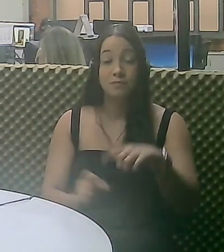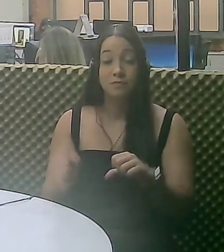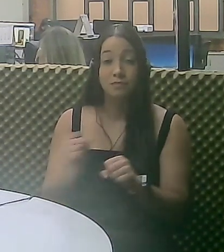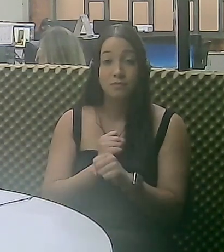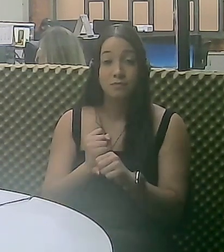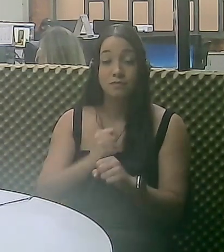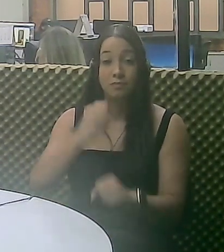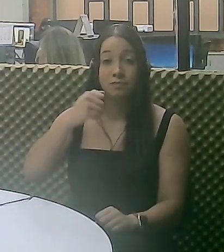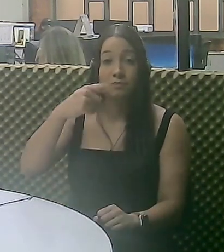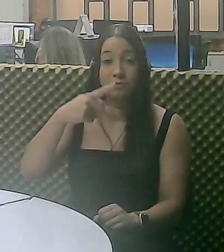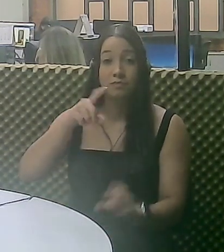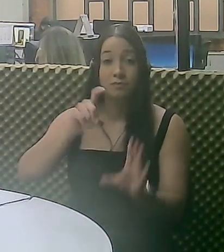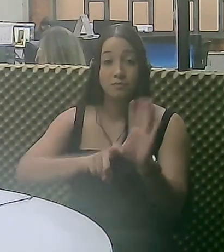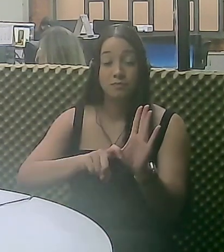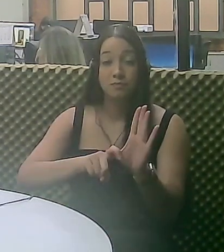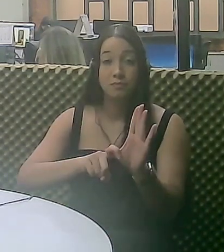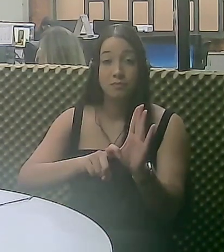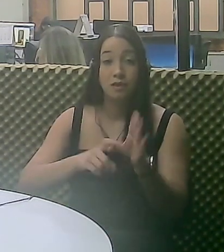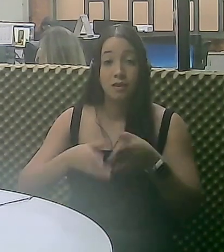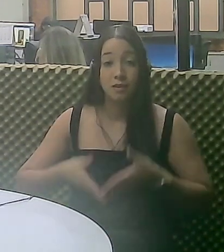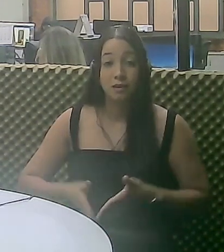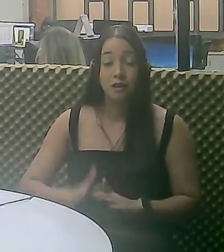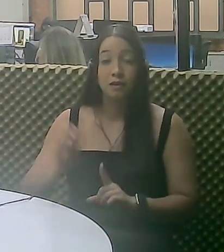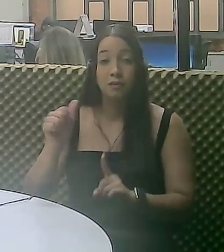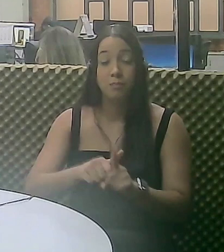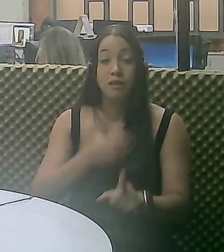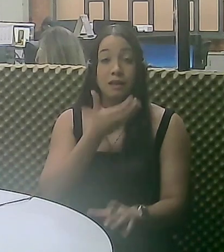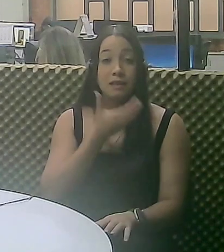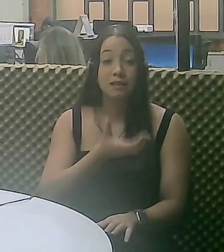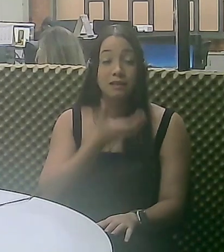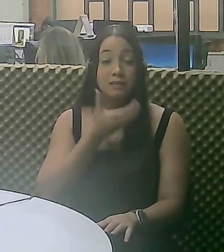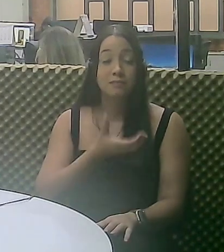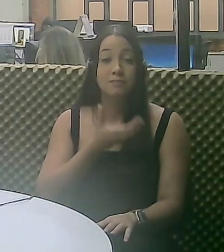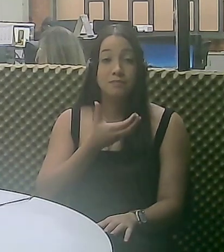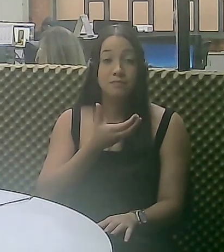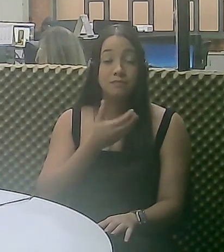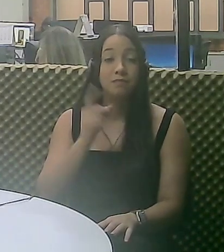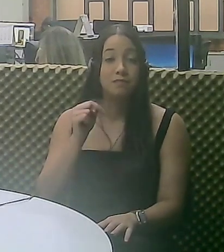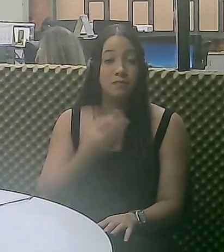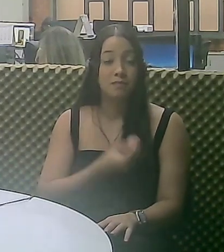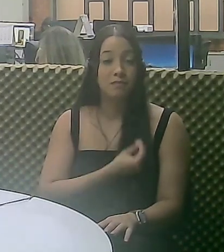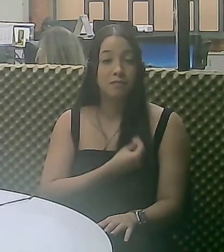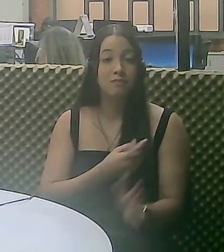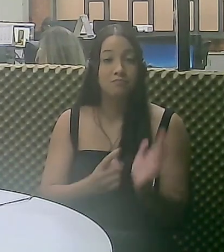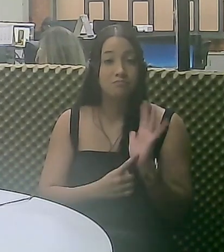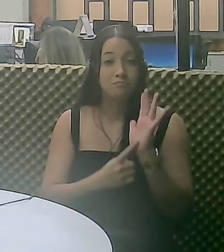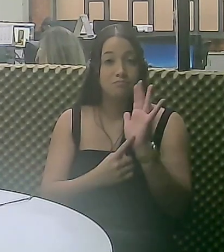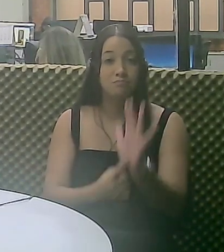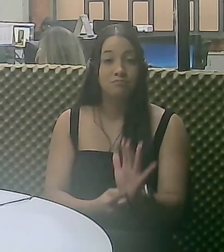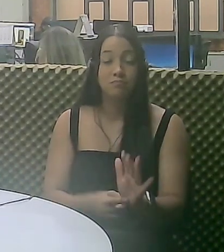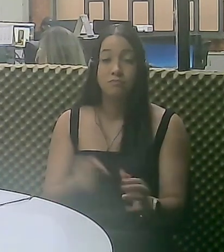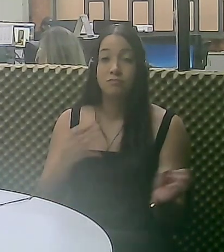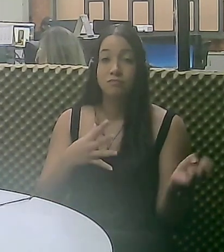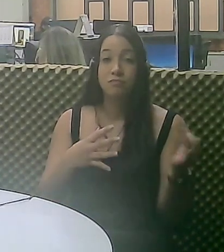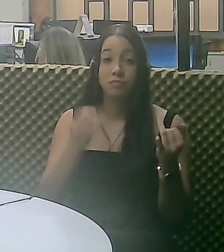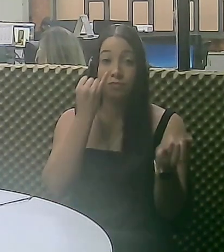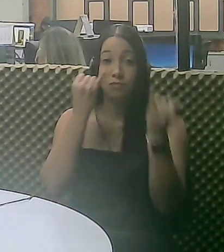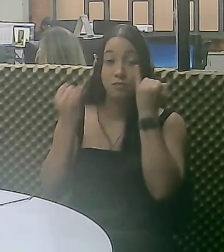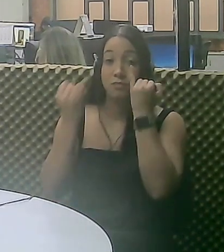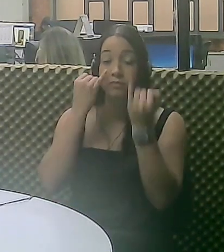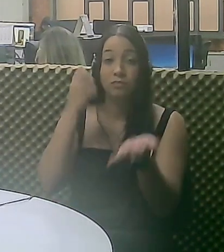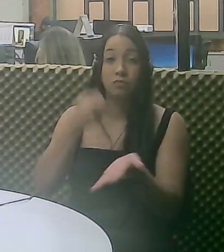para aposentados e pensionistas nascidos em dezembro. Também conhecida como prova de vida, a atualização de dados